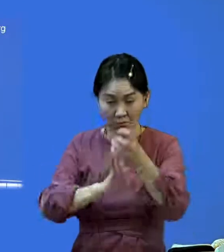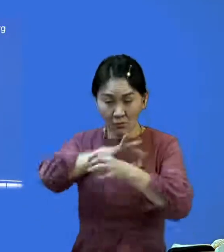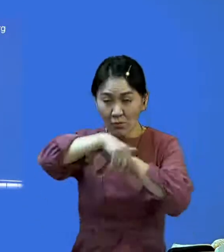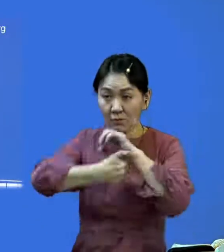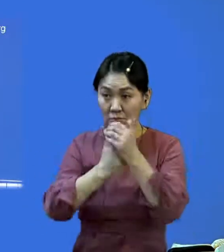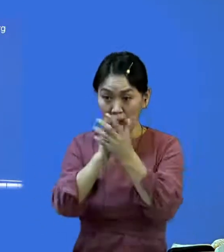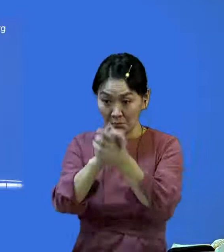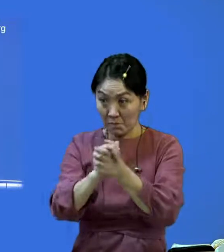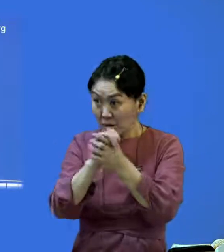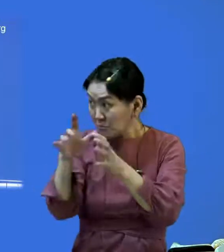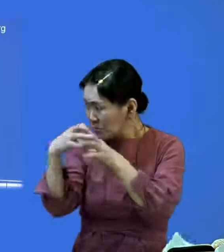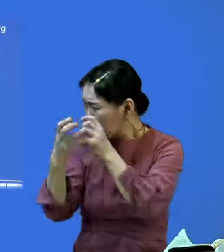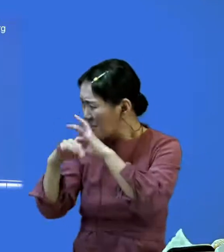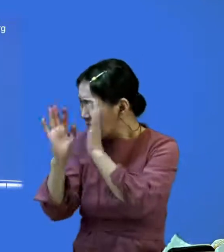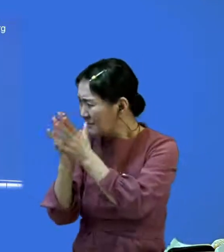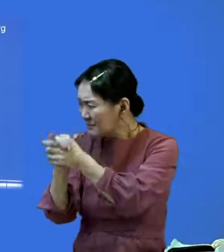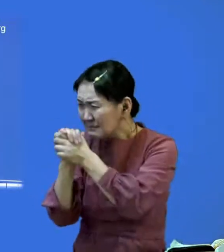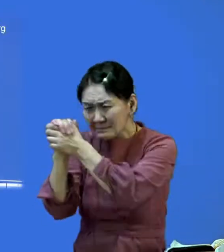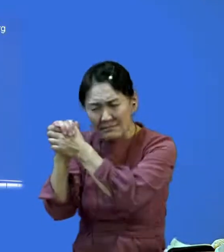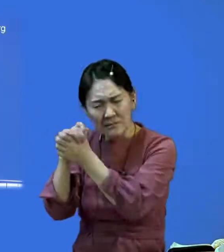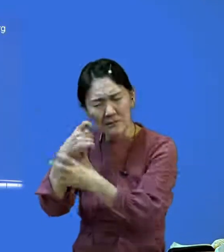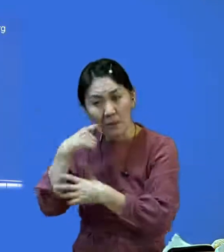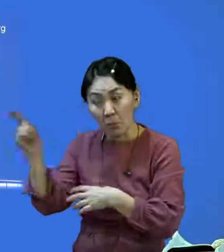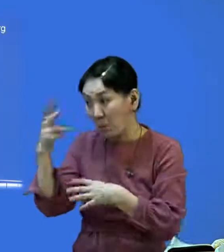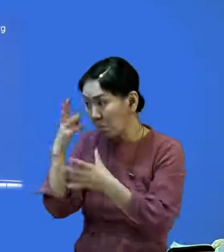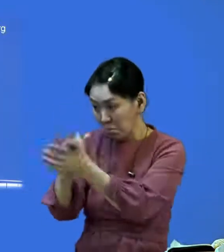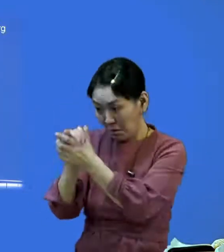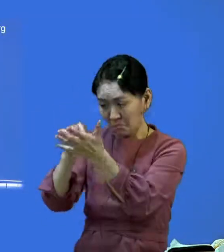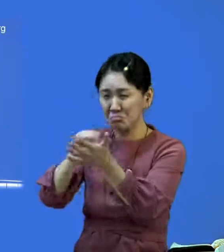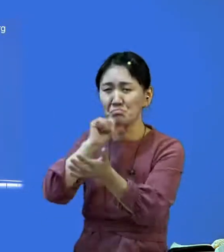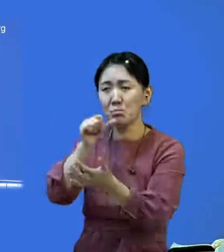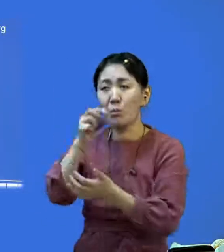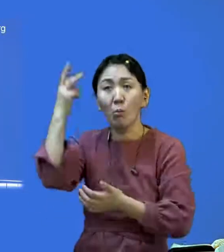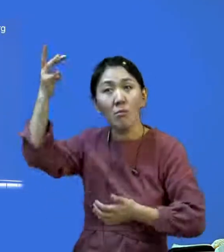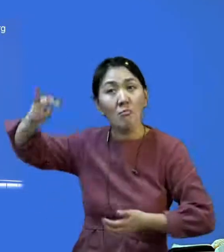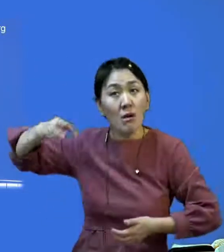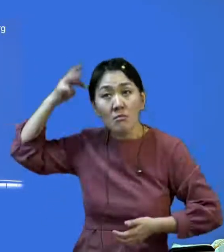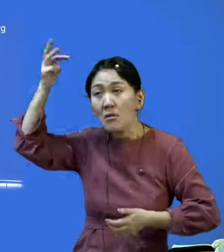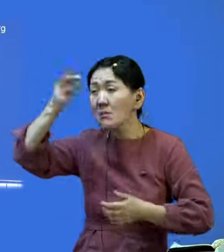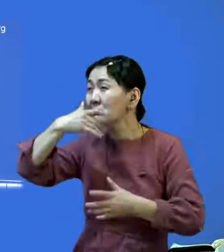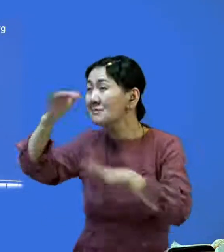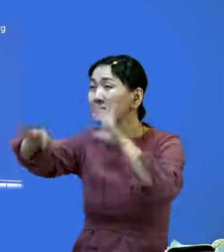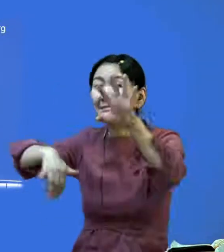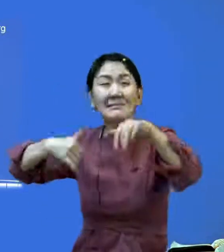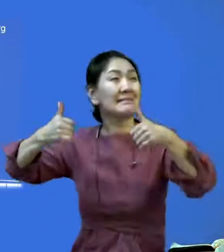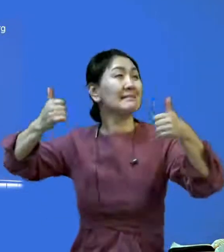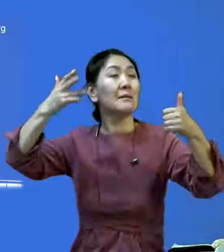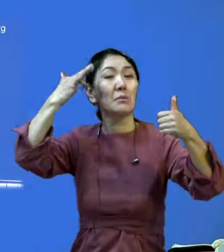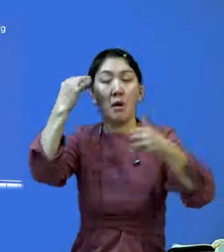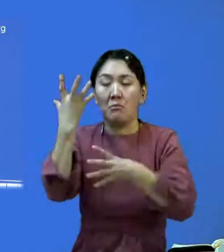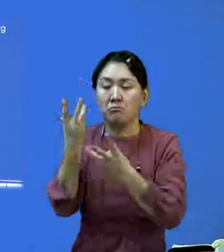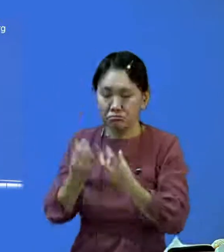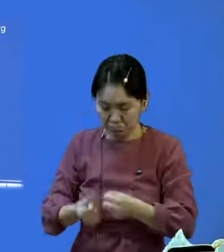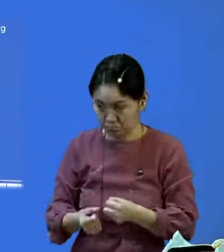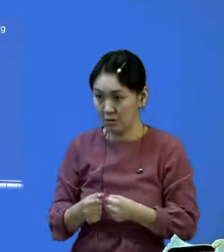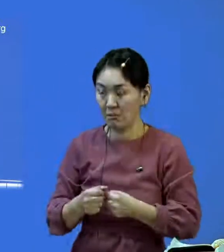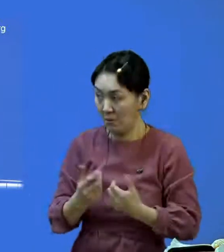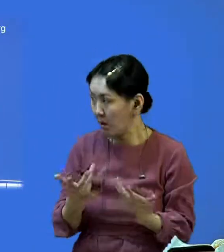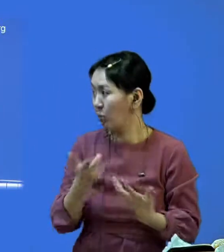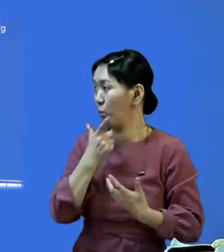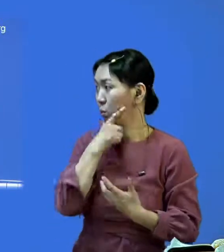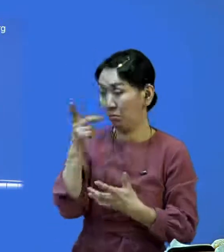бол найдвар биш ээ. Зүгээр л нэг хүсэл мөрөөдөл юм аа. Түр хугацаанд байж байгаад унтарчдаг. Энийг ямар найдвар гэх